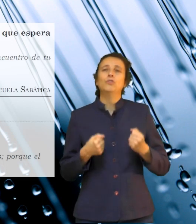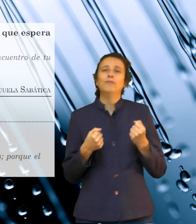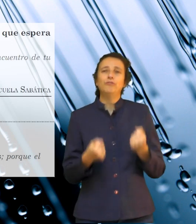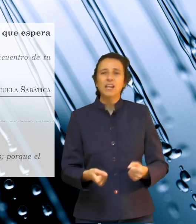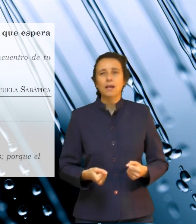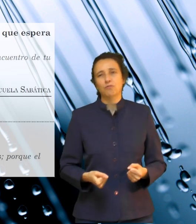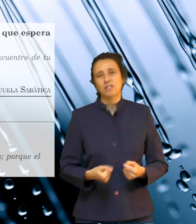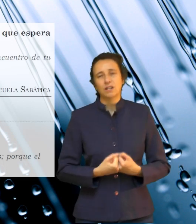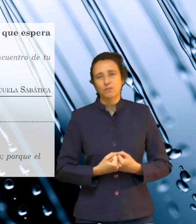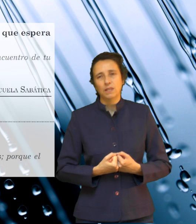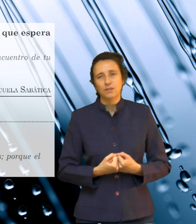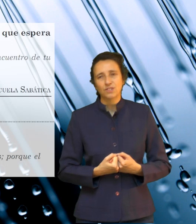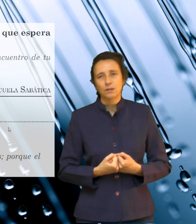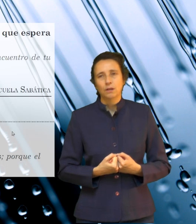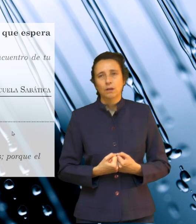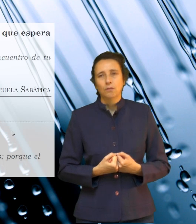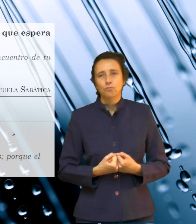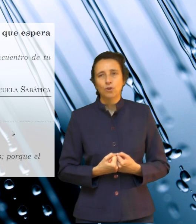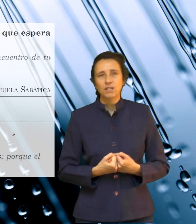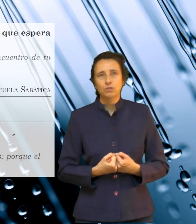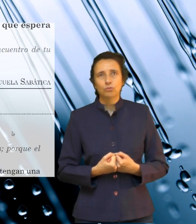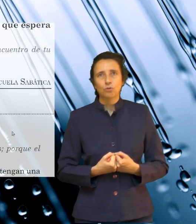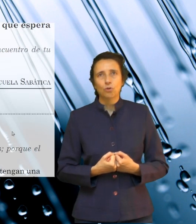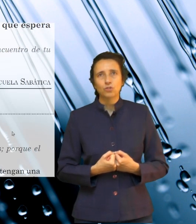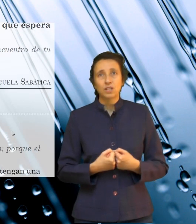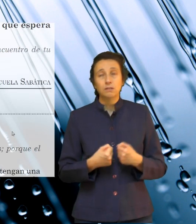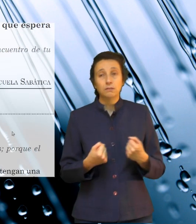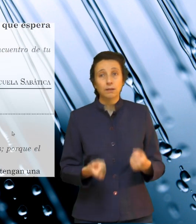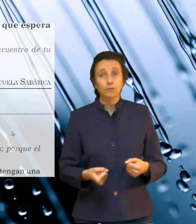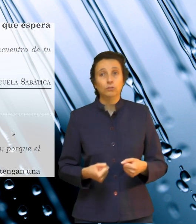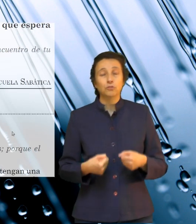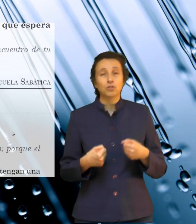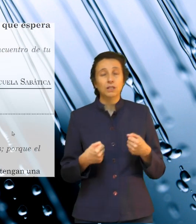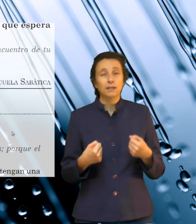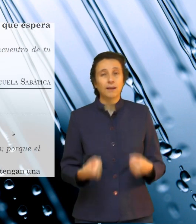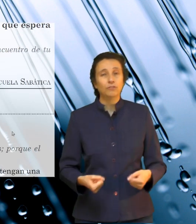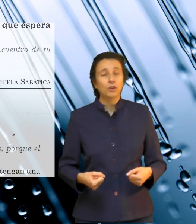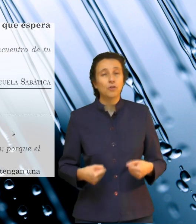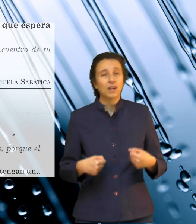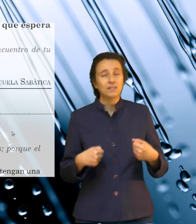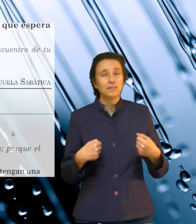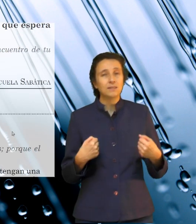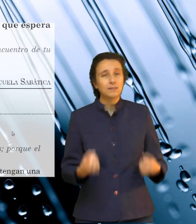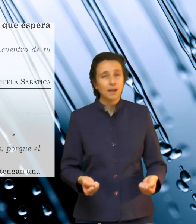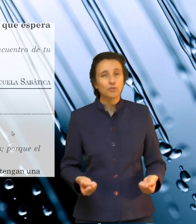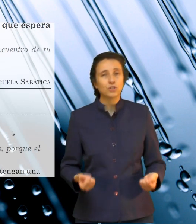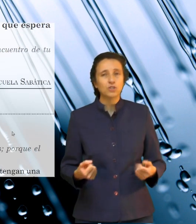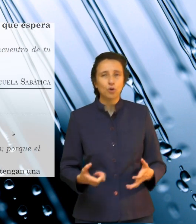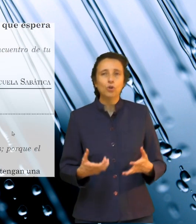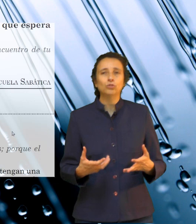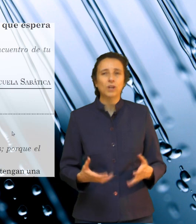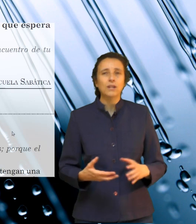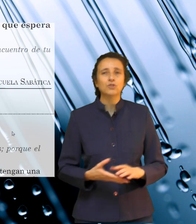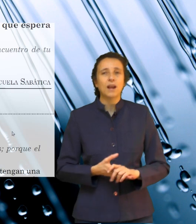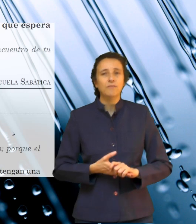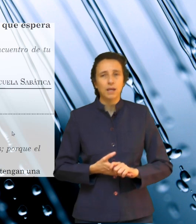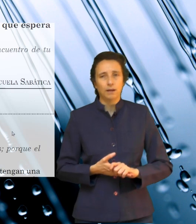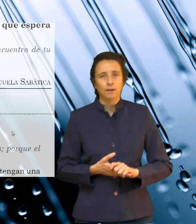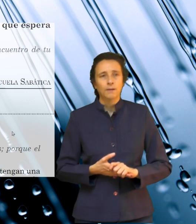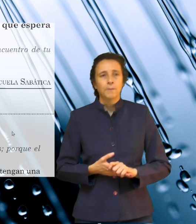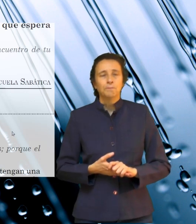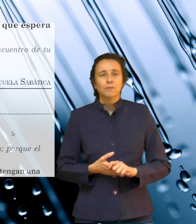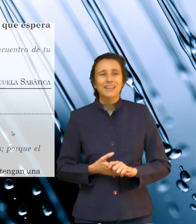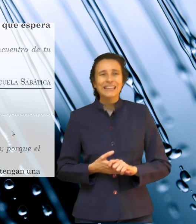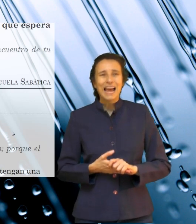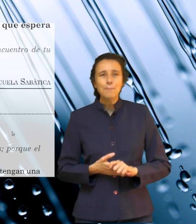Dios que crucifique nuestras vidas, nuestros instintos, inclinaciones, deseos, que son contrarios al